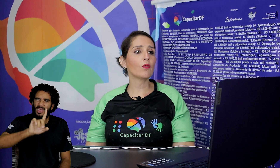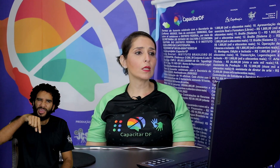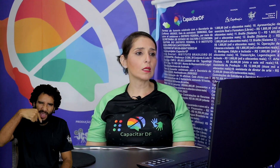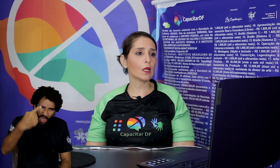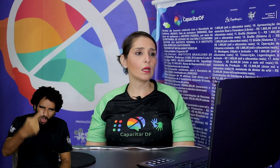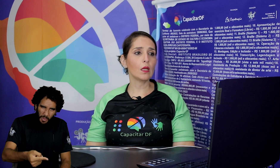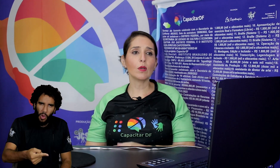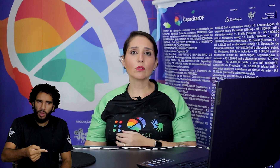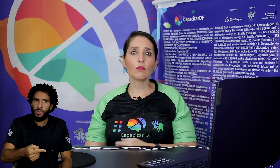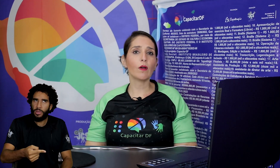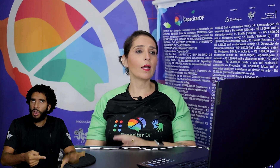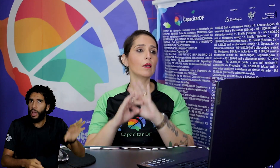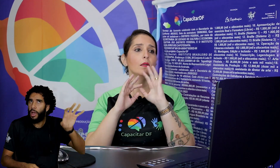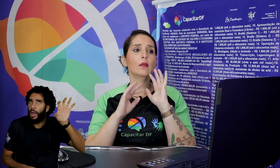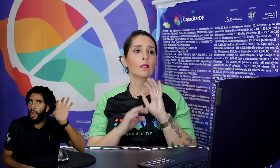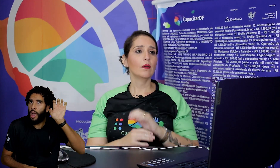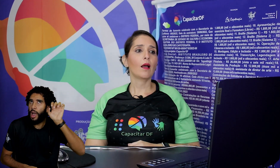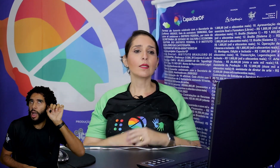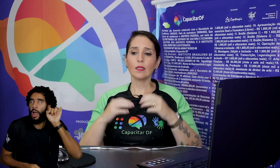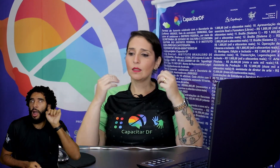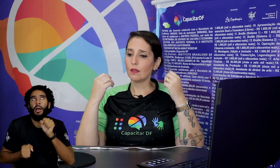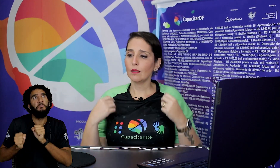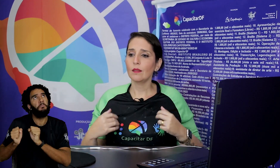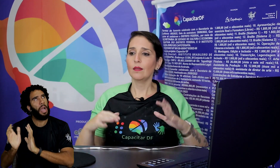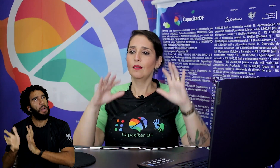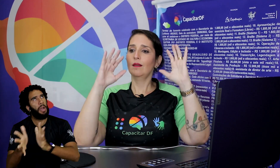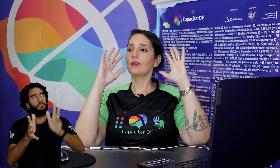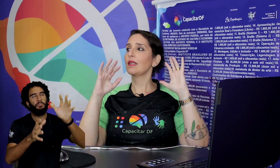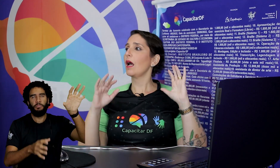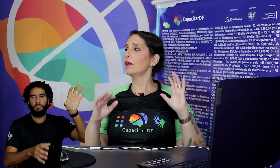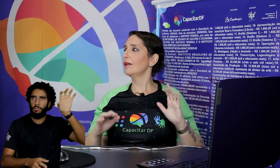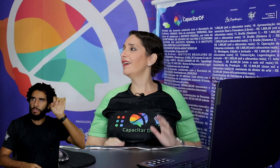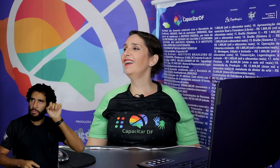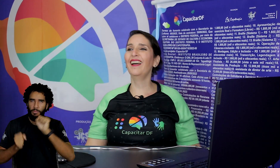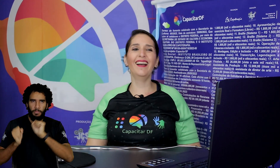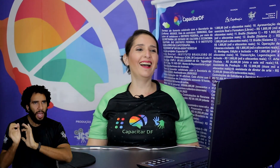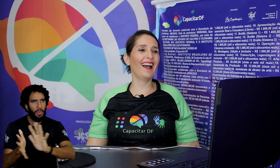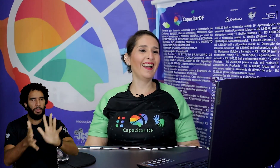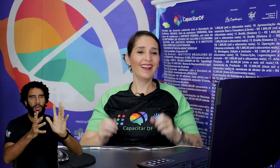uma fluência na língua, isso vai, assim, sai.